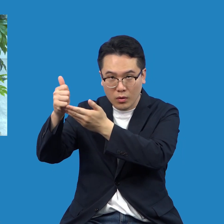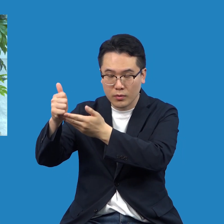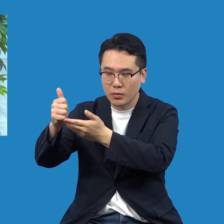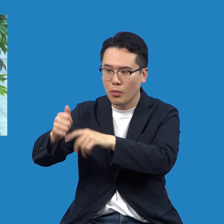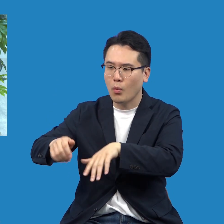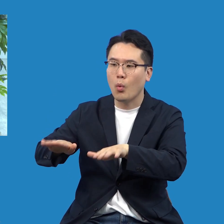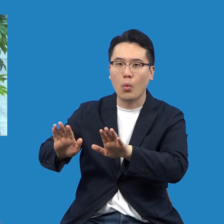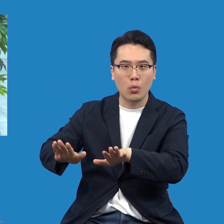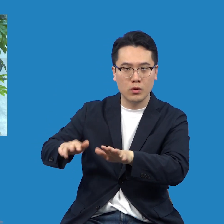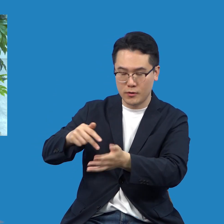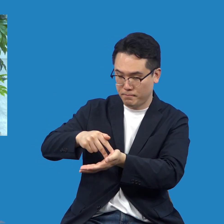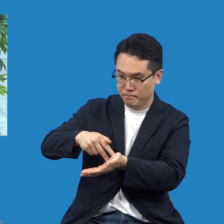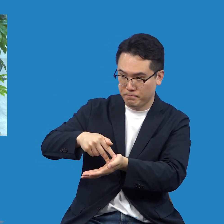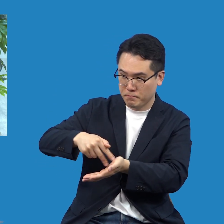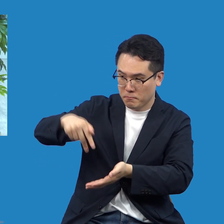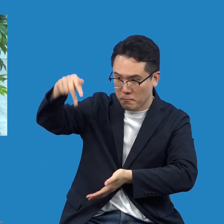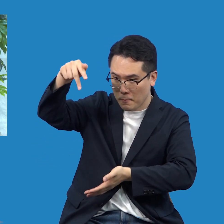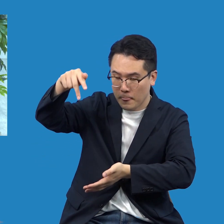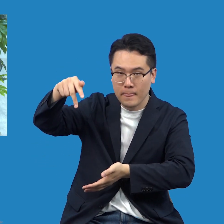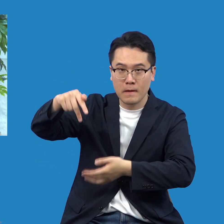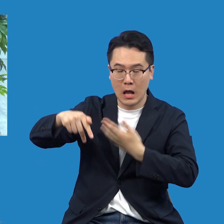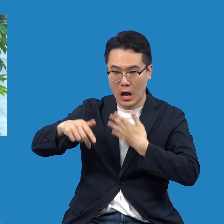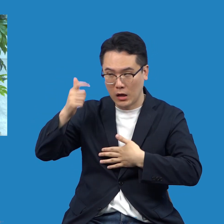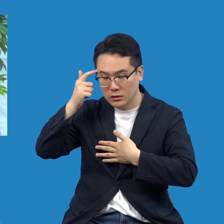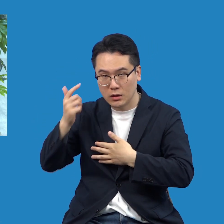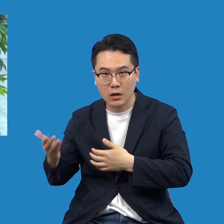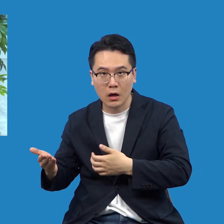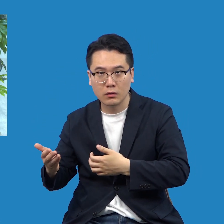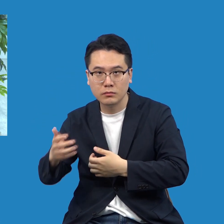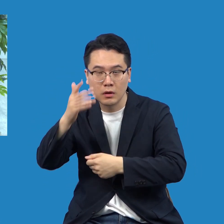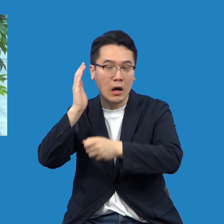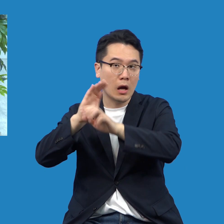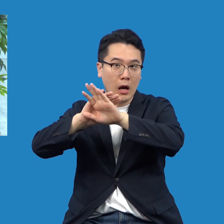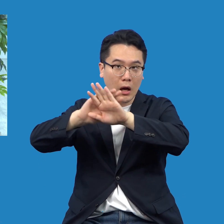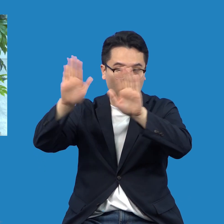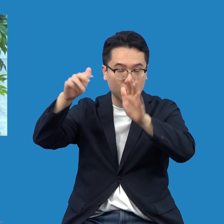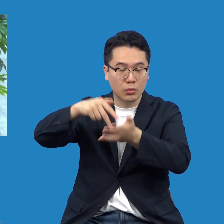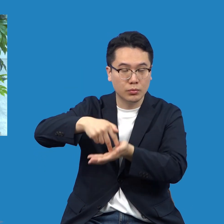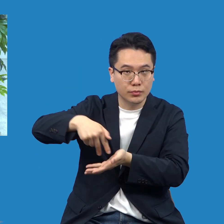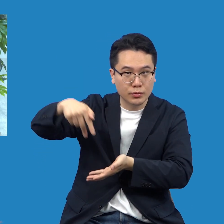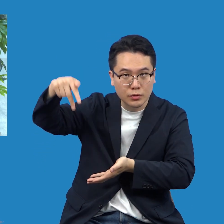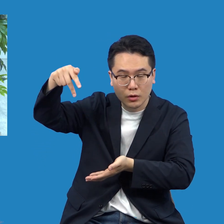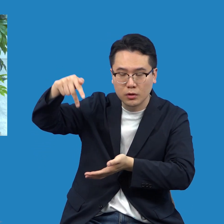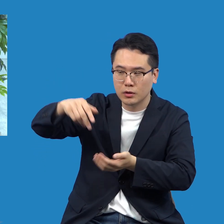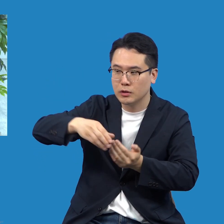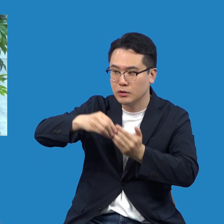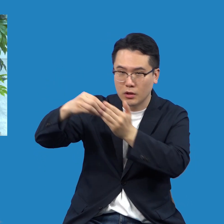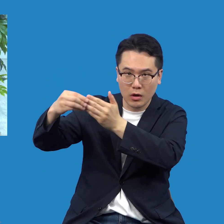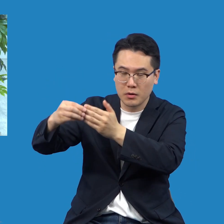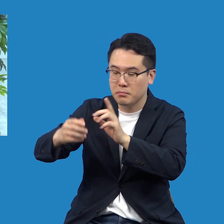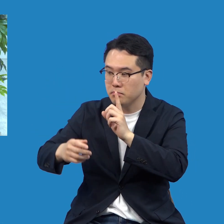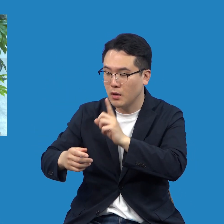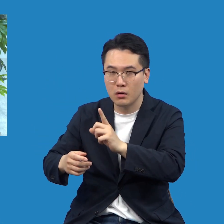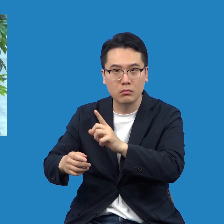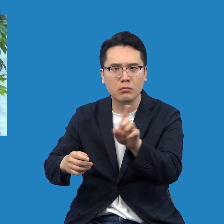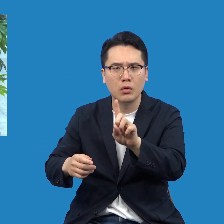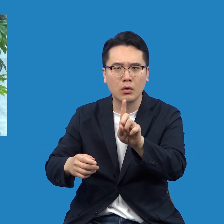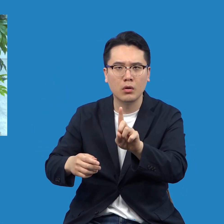데려가실 줄을 아시나이까? 여기 하늘로 데려간다는 말은 엘리야가 죽는다 그런